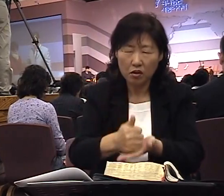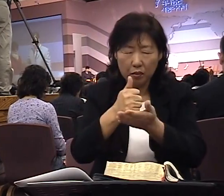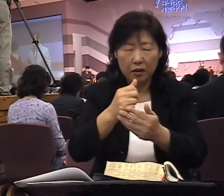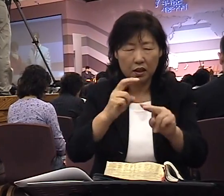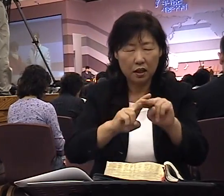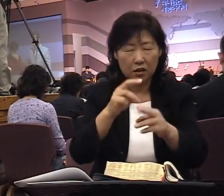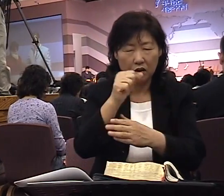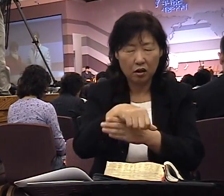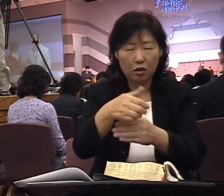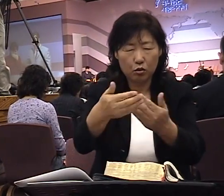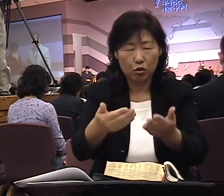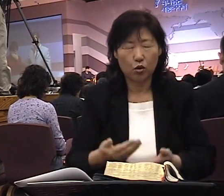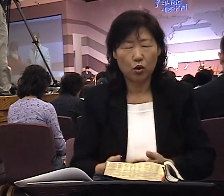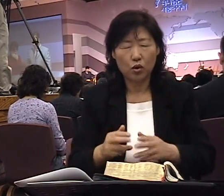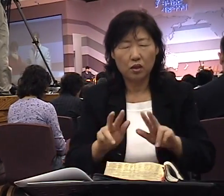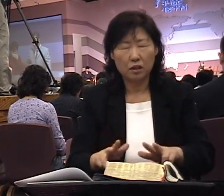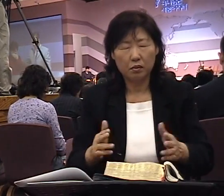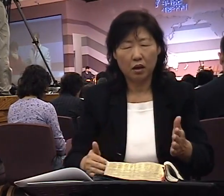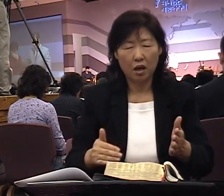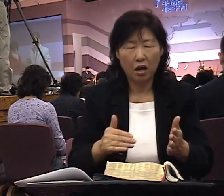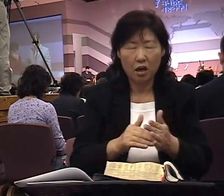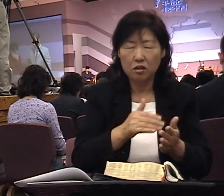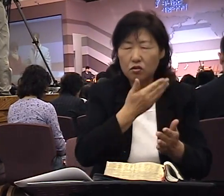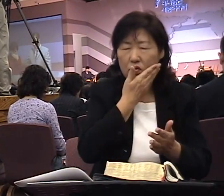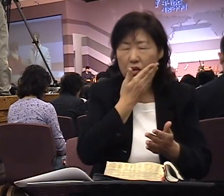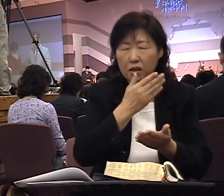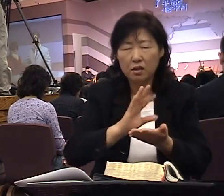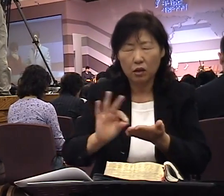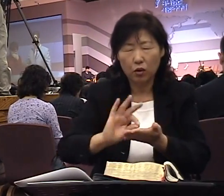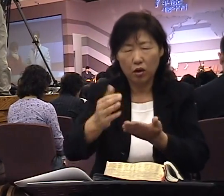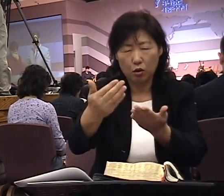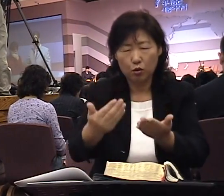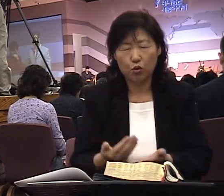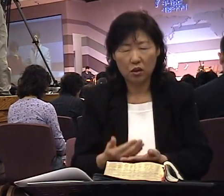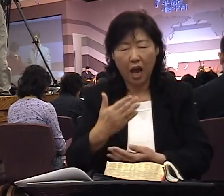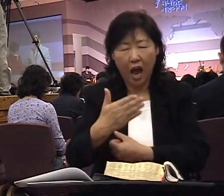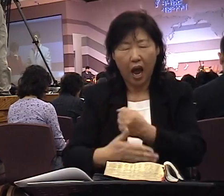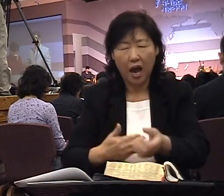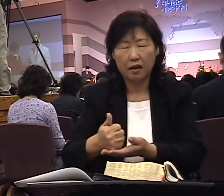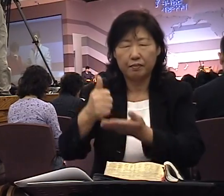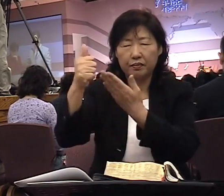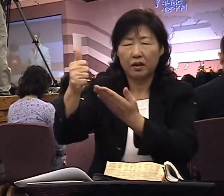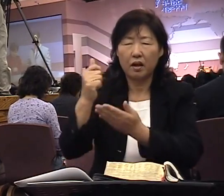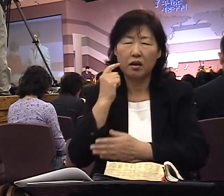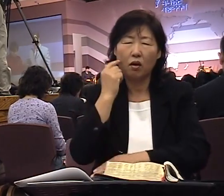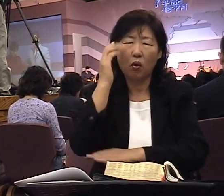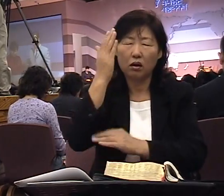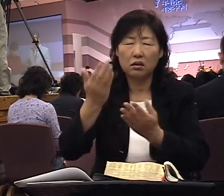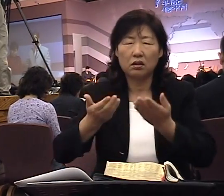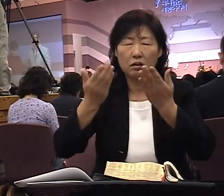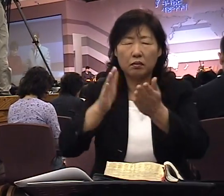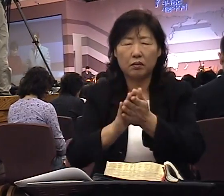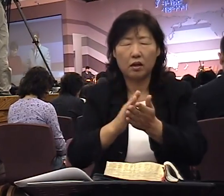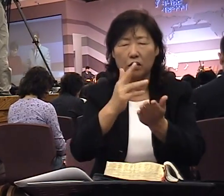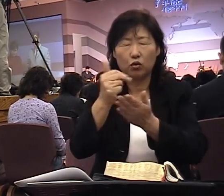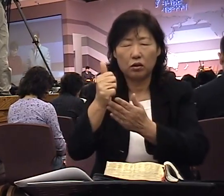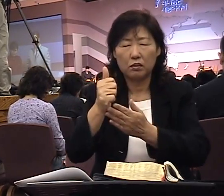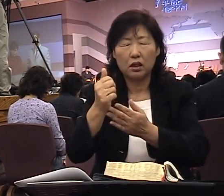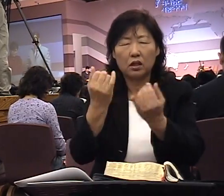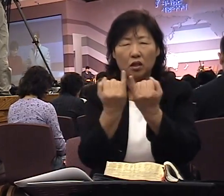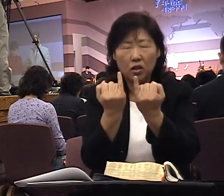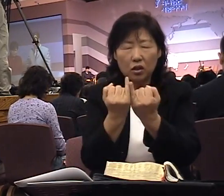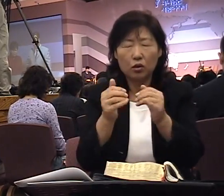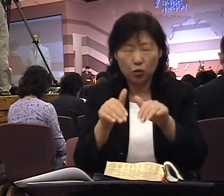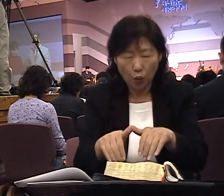주셨고 지금까지 귀하게 사용해 주신 하나님께 영광을 돌립니다. 주님, 이제 여정에 가는 길을